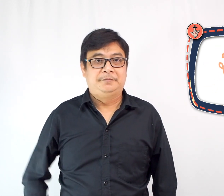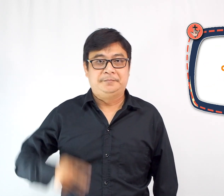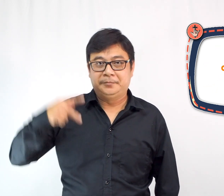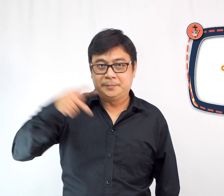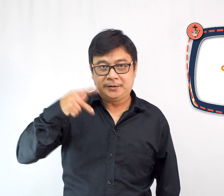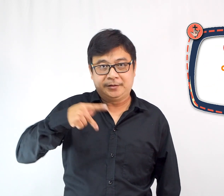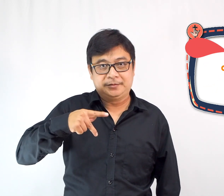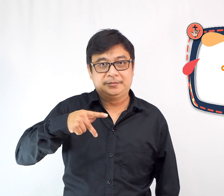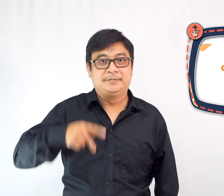พิเศษ